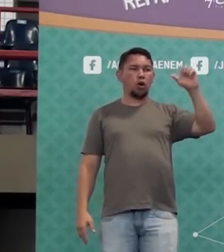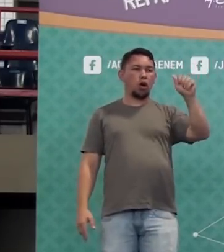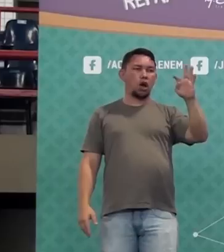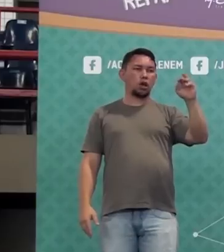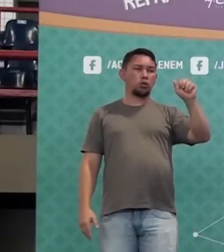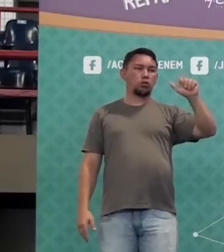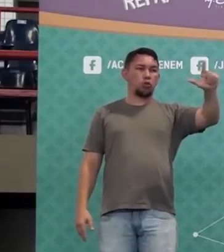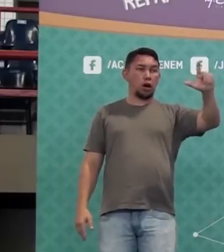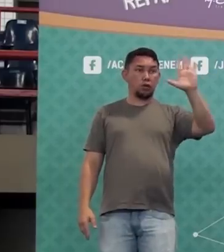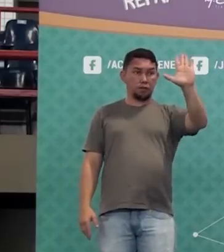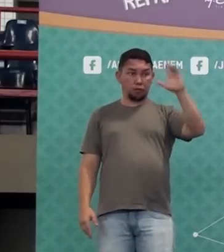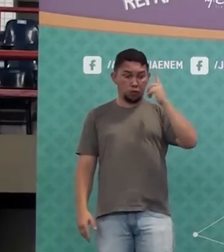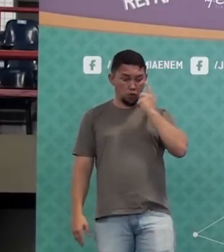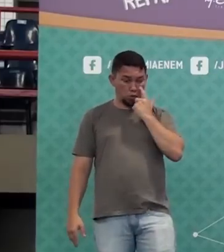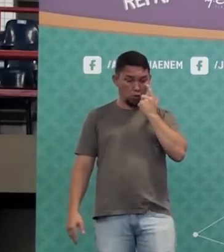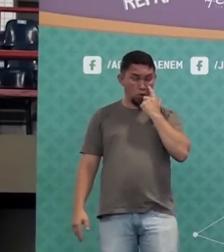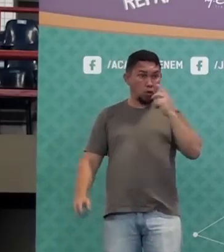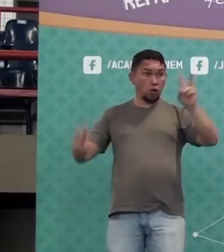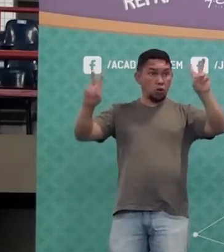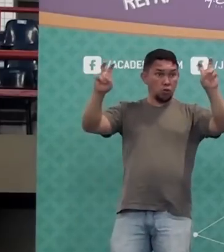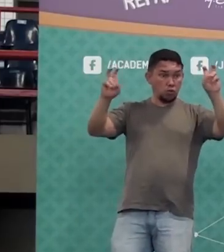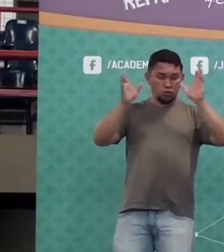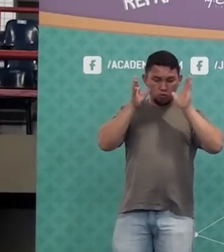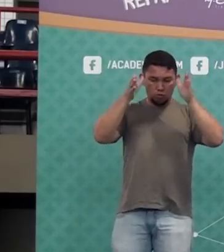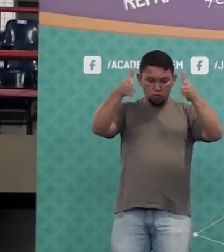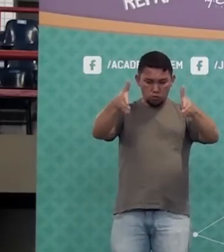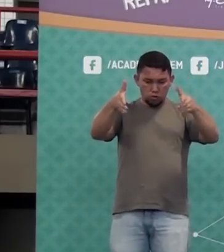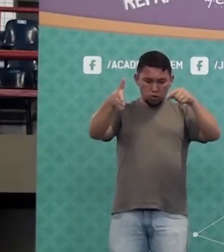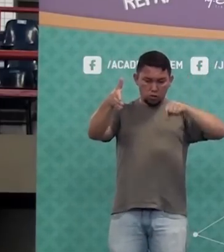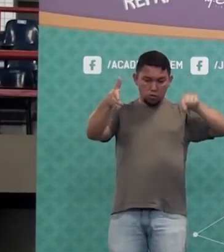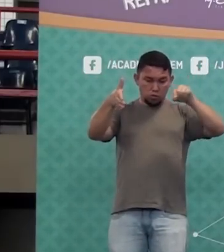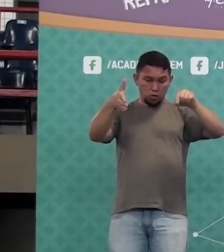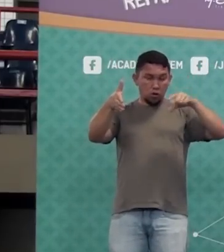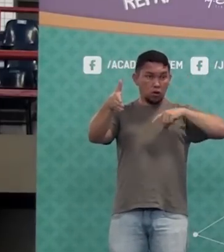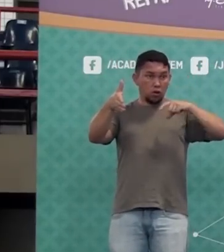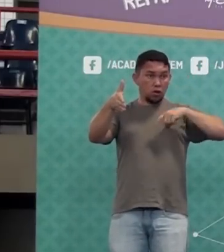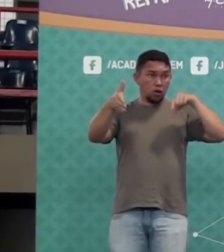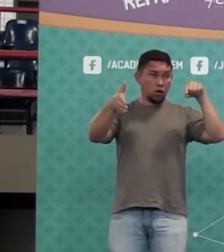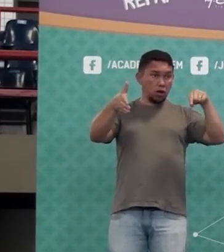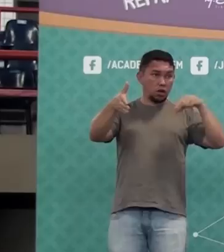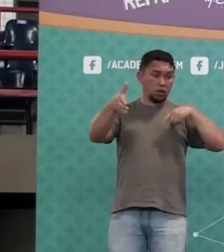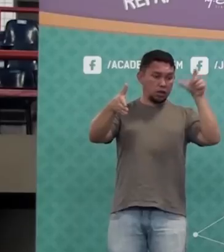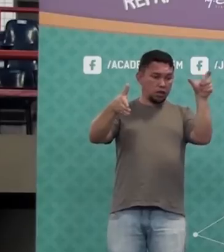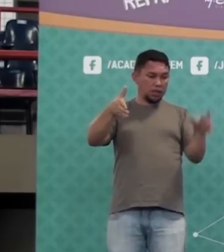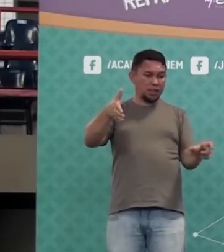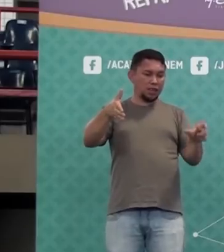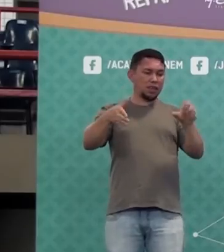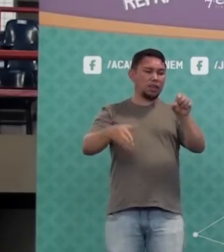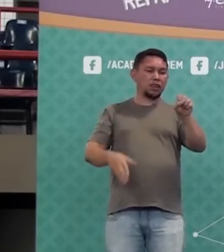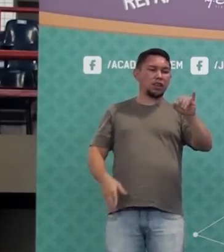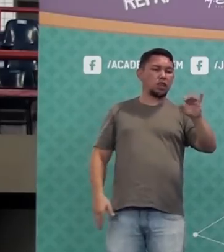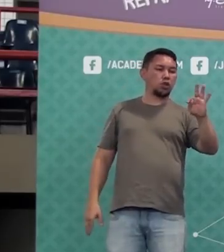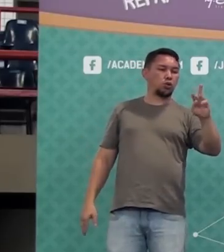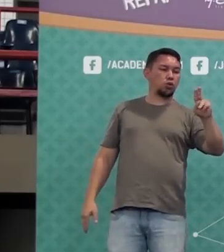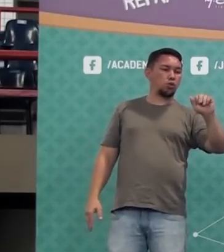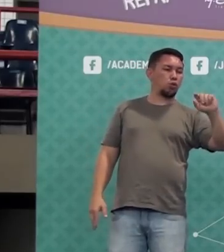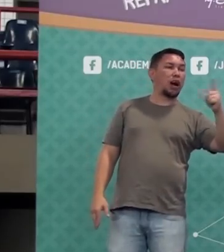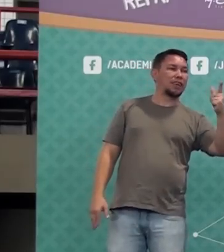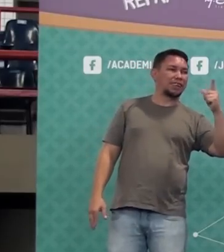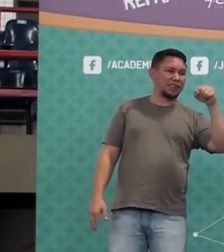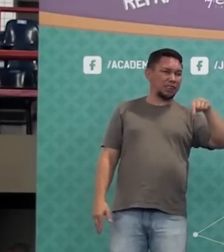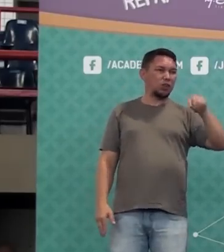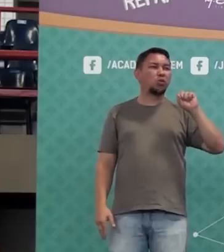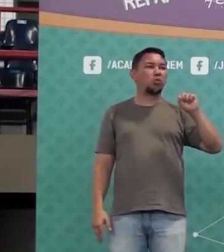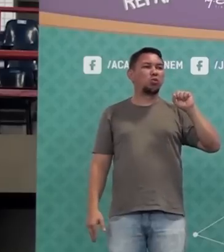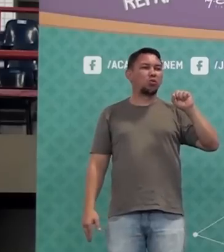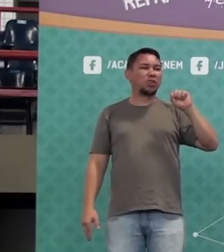vocês, nesse tema, trabalhassem bem, que a palavra aí é situação. É uma situação,